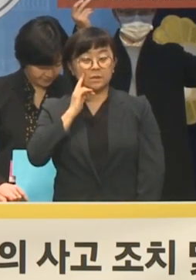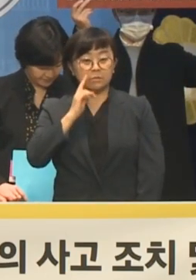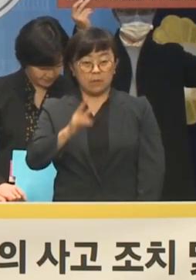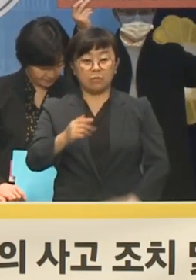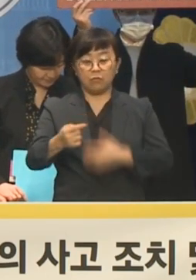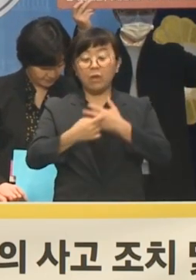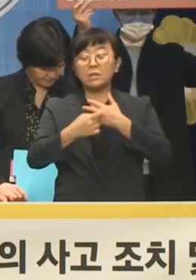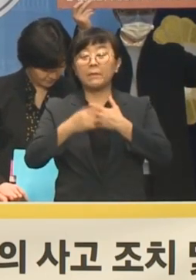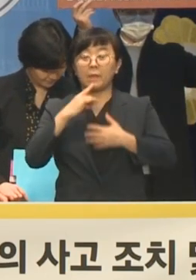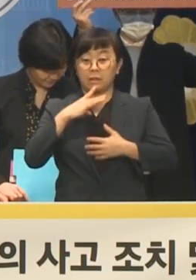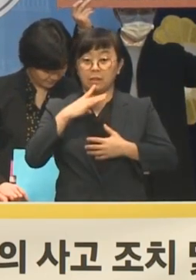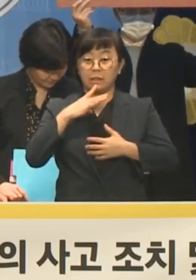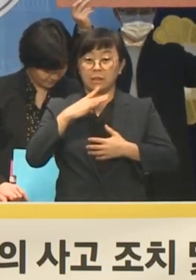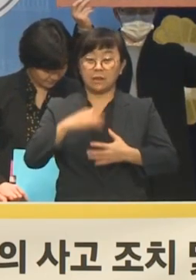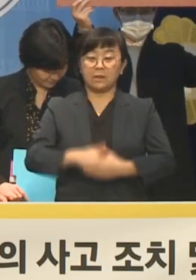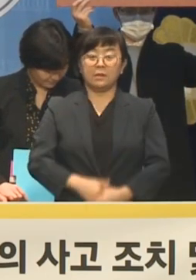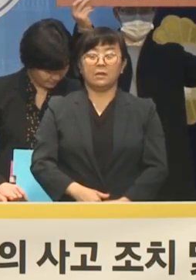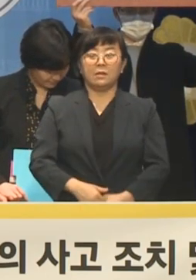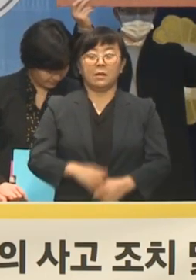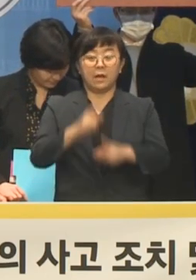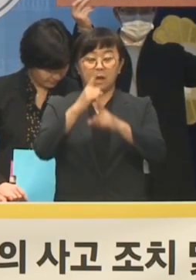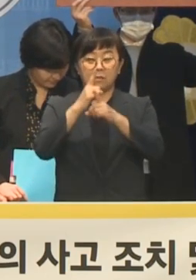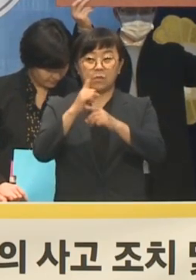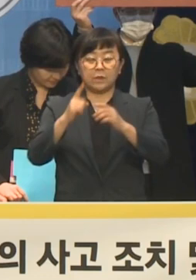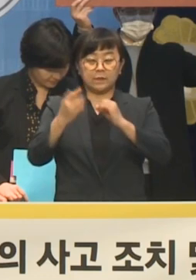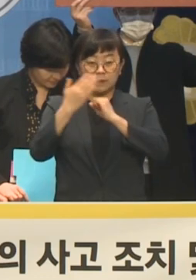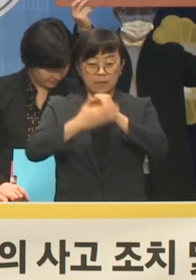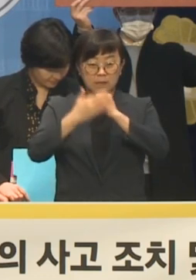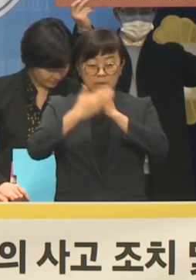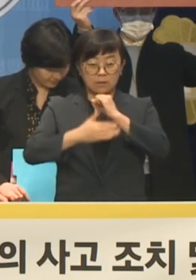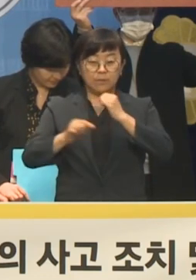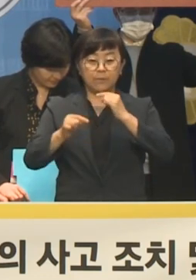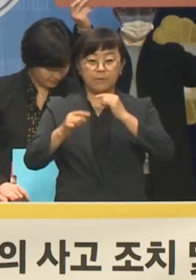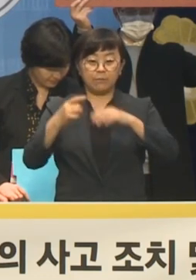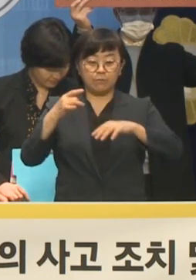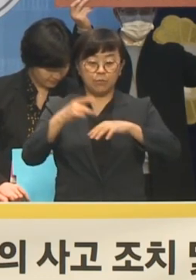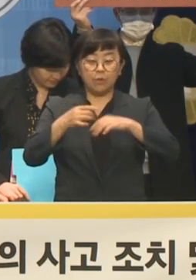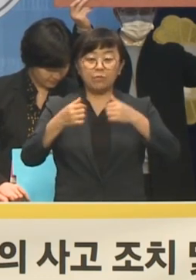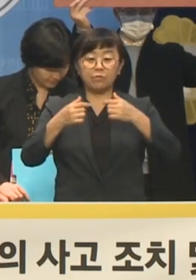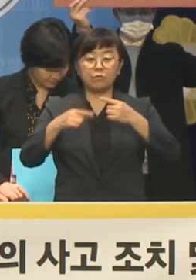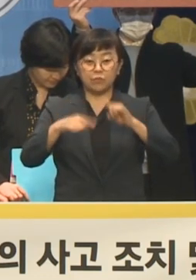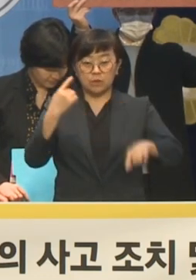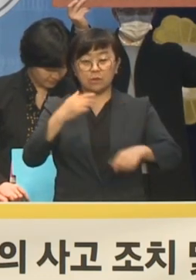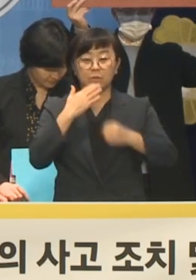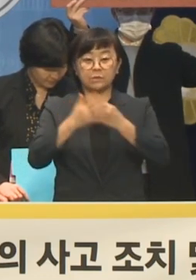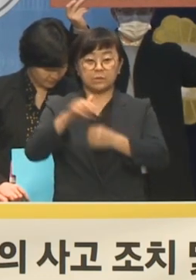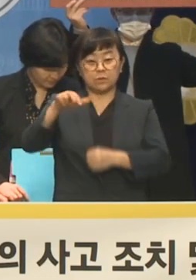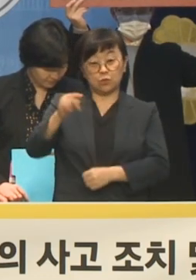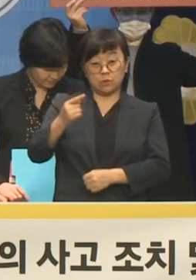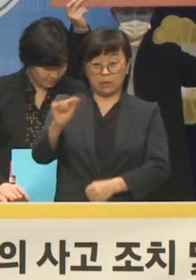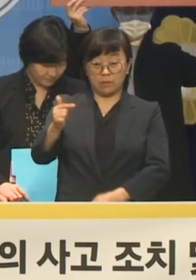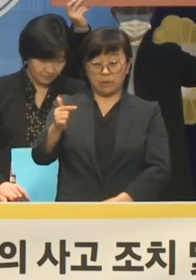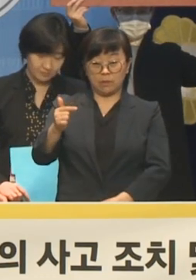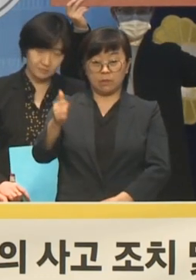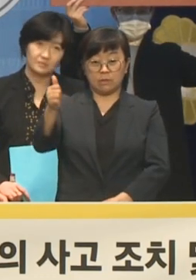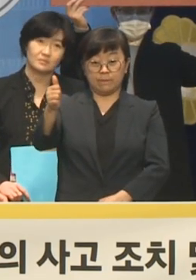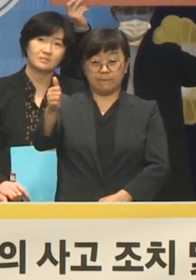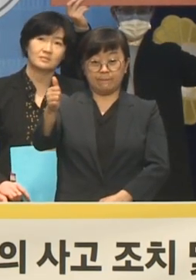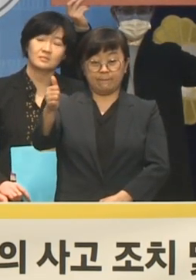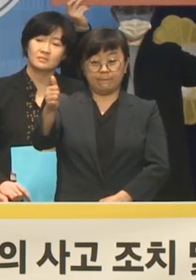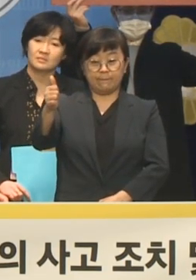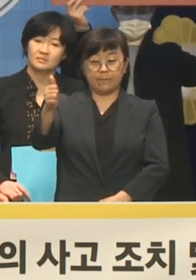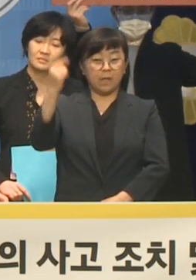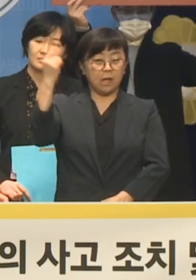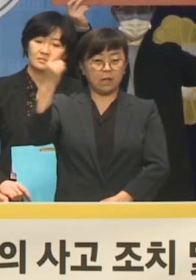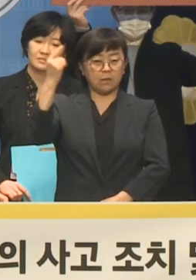비해 엑스레이상 골절은 발견되지 않았으나 조선 파일럿은